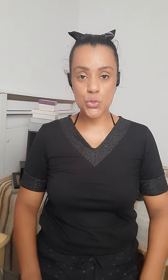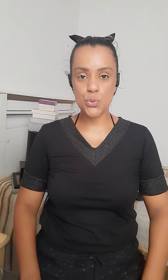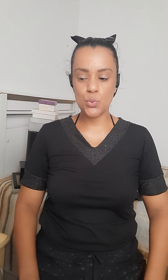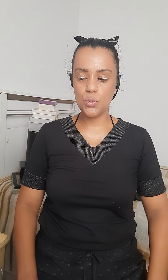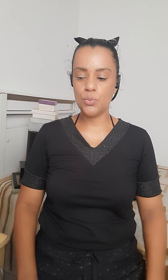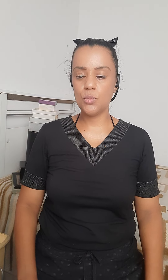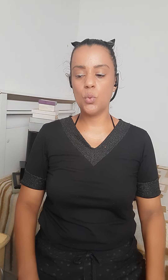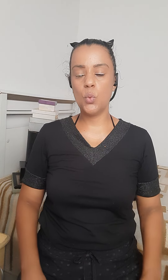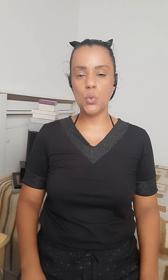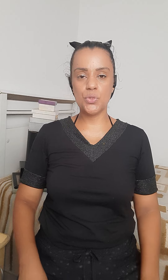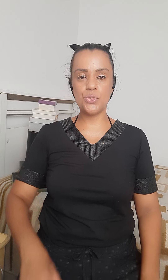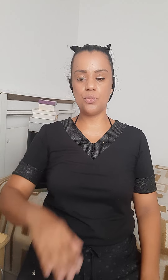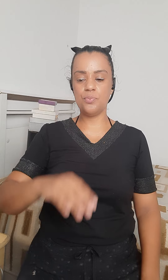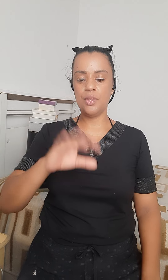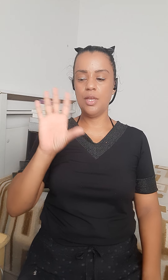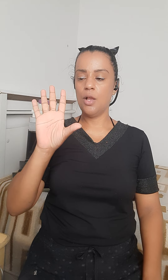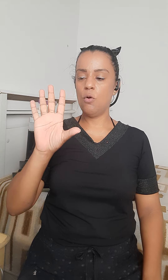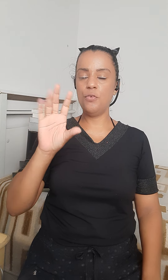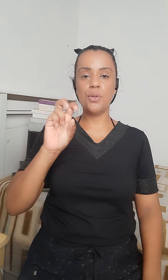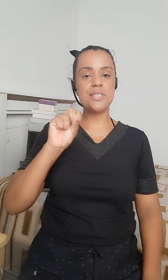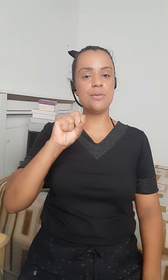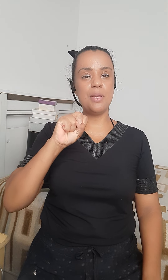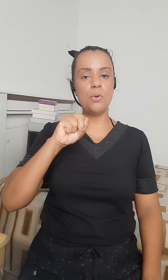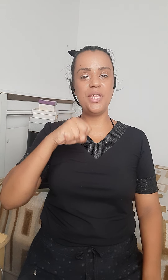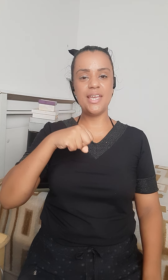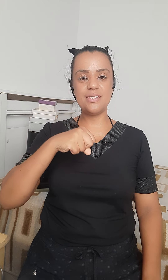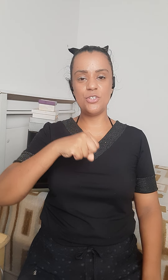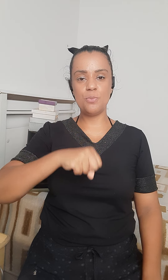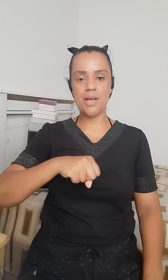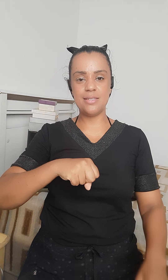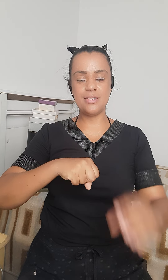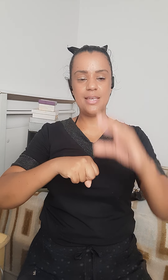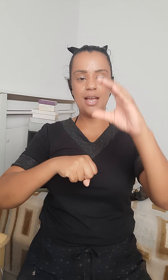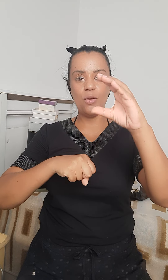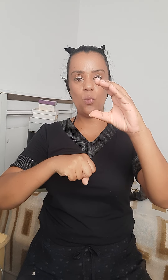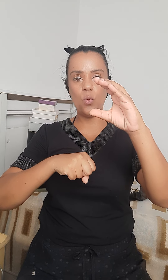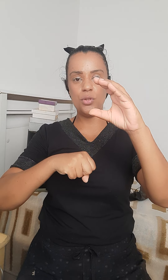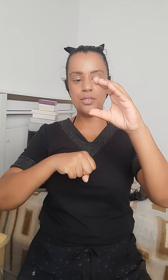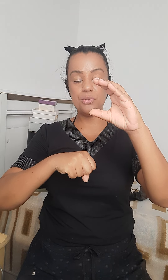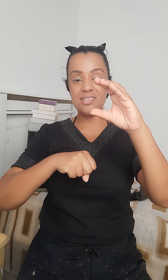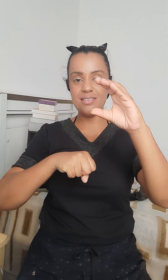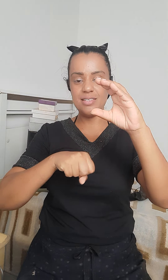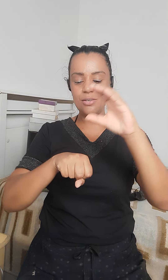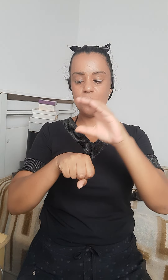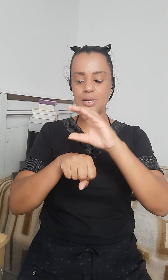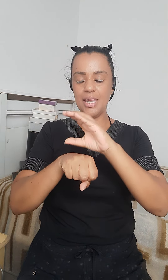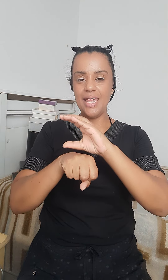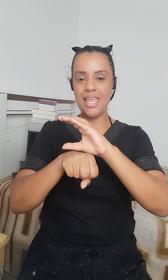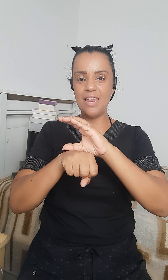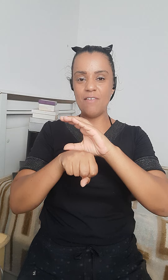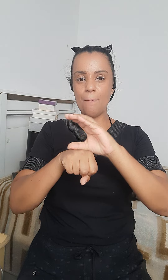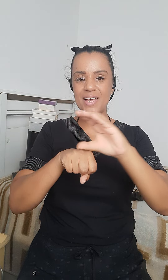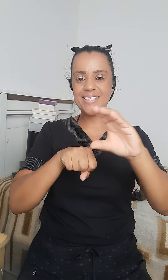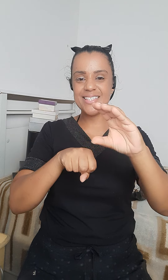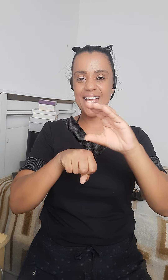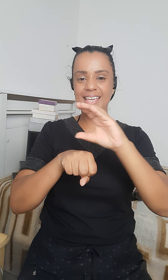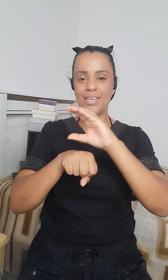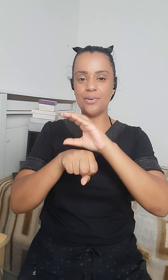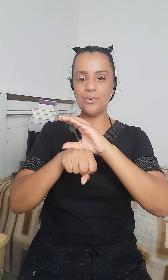Curso, curso. Configuração da mão em S de base. O outro é o Czinho. Ele vai passar aqui, ó.